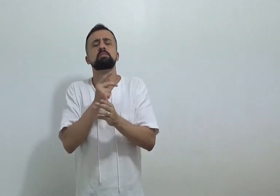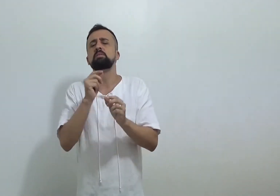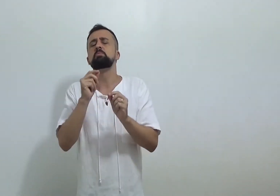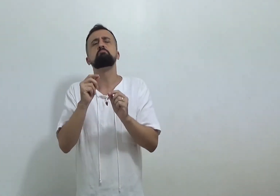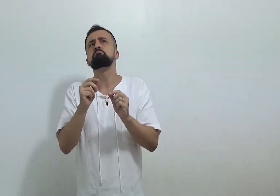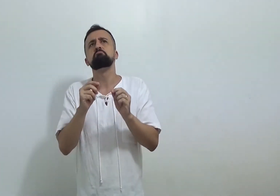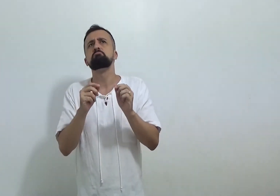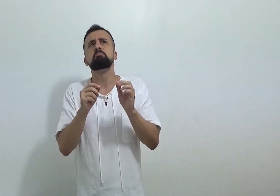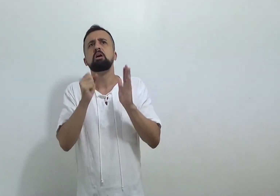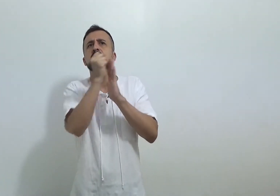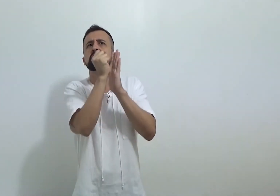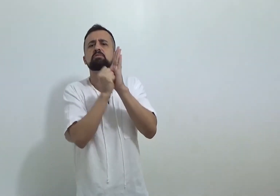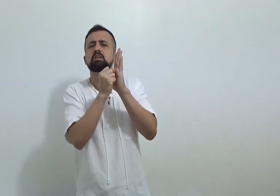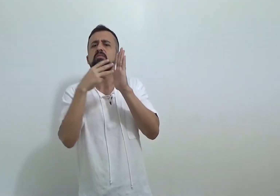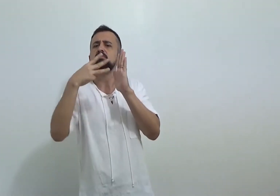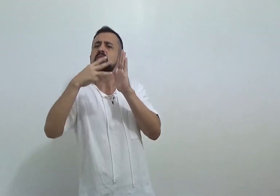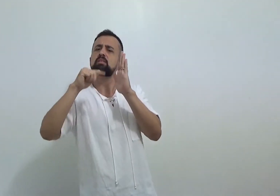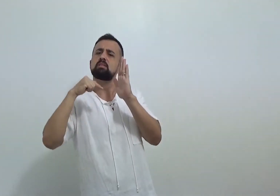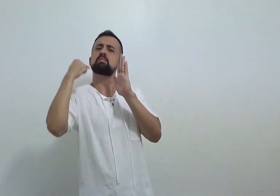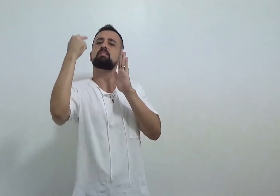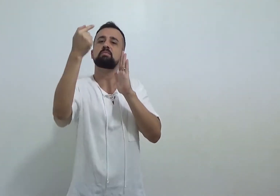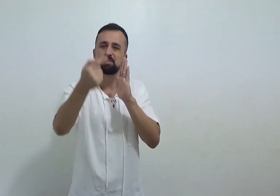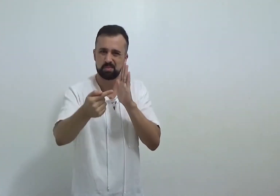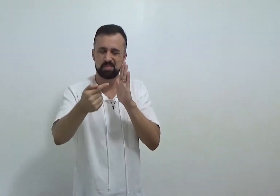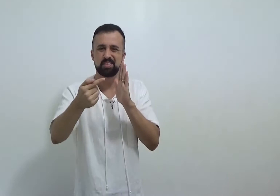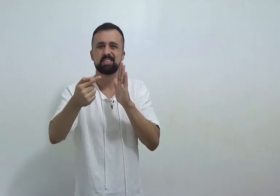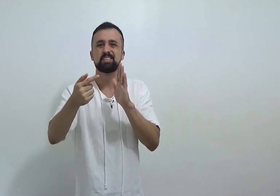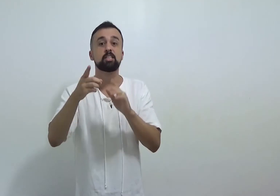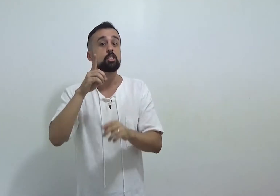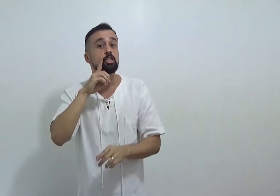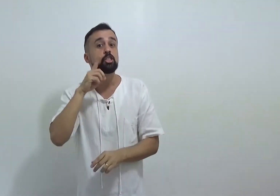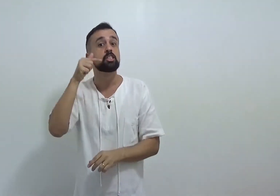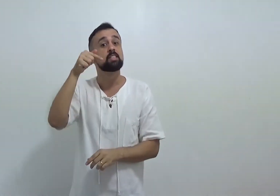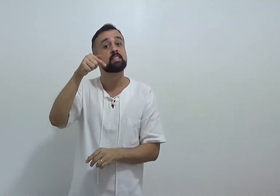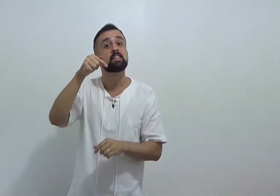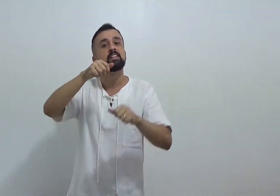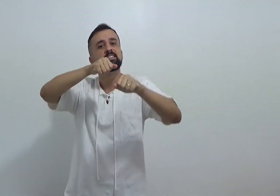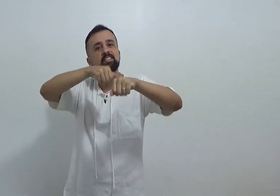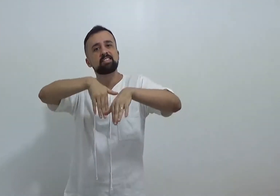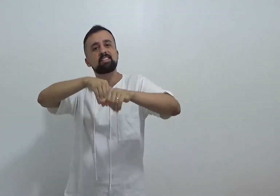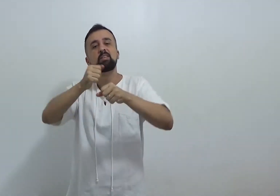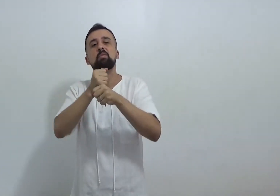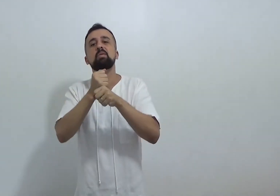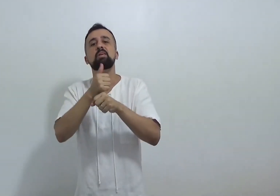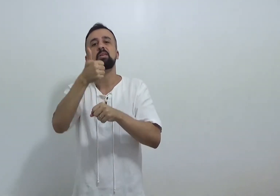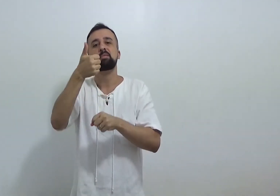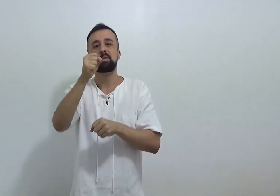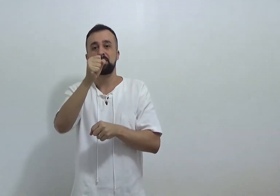A independência só veio 3 séculos depois, em 7 de setembro